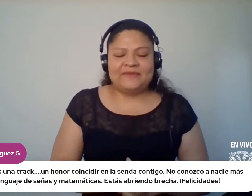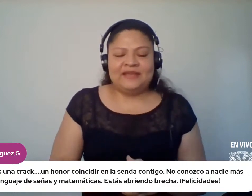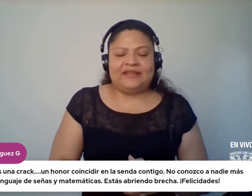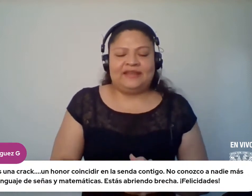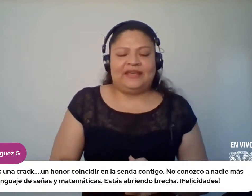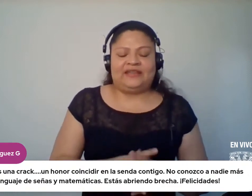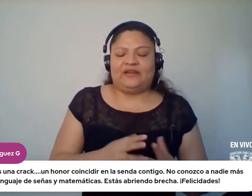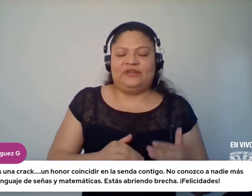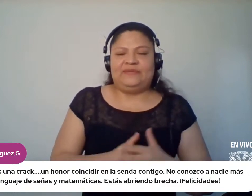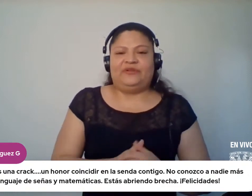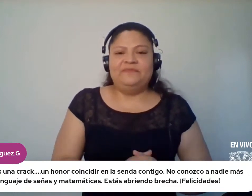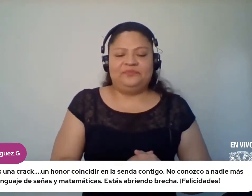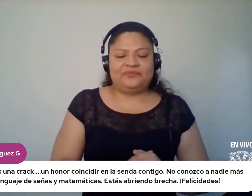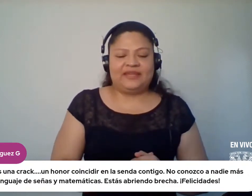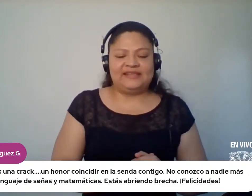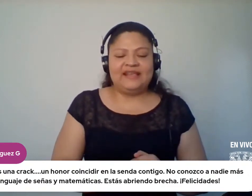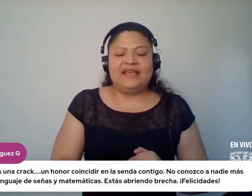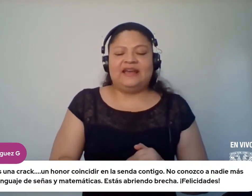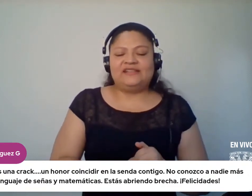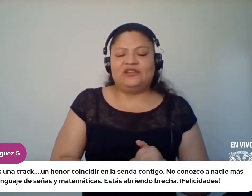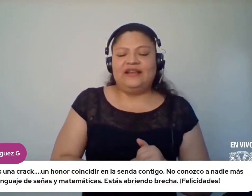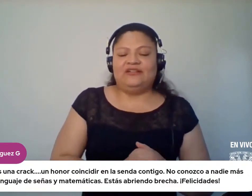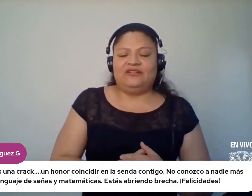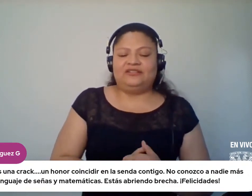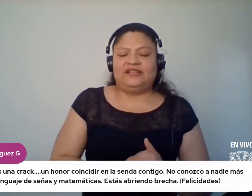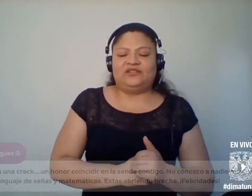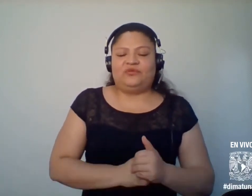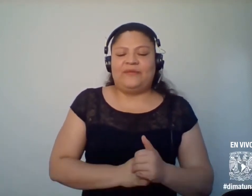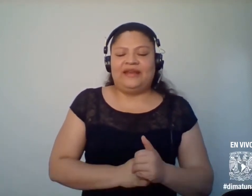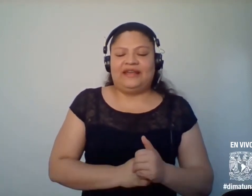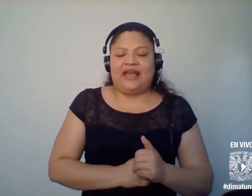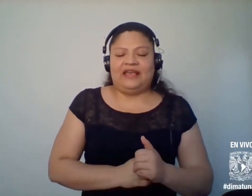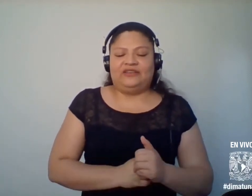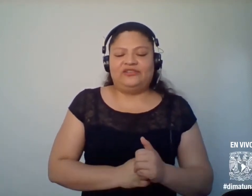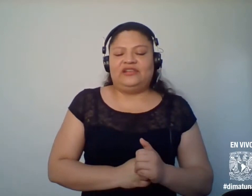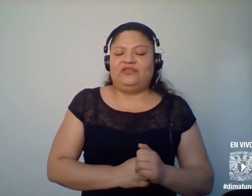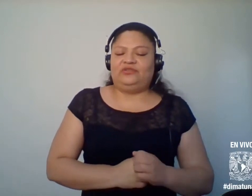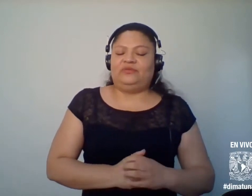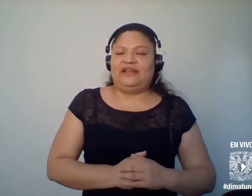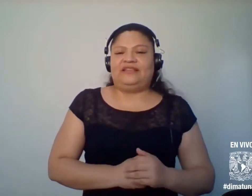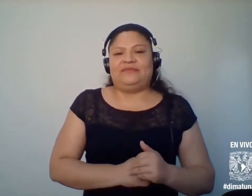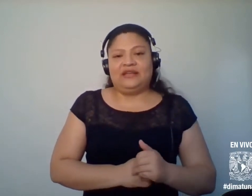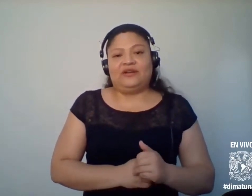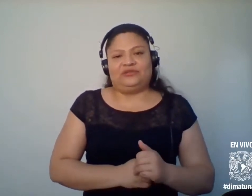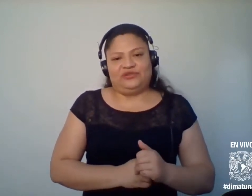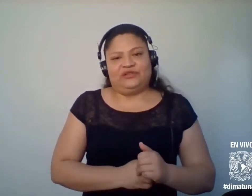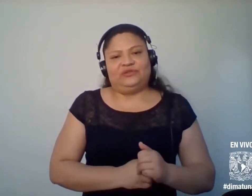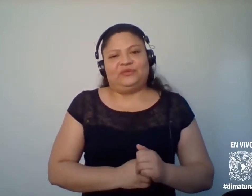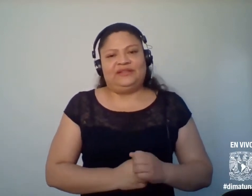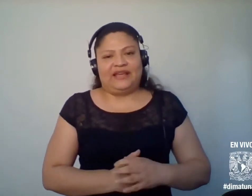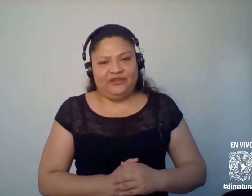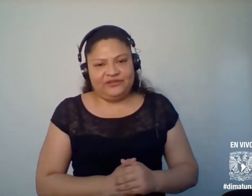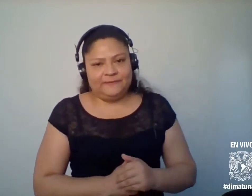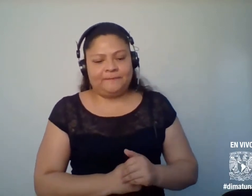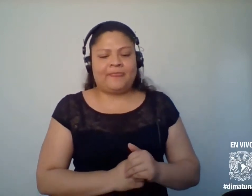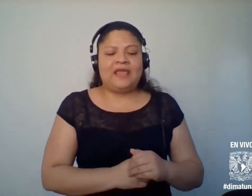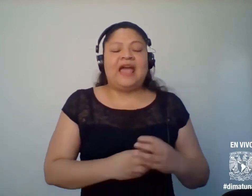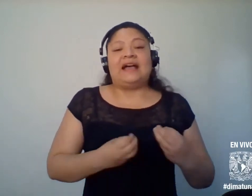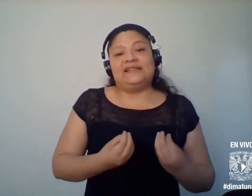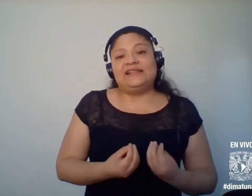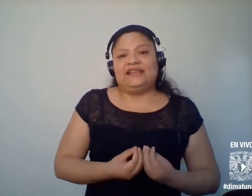oración de un libro, que es Cristóbal Colón descubrió América el 12 de octubre de